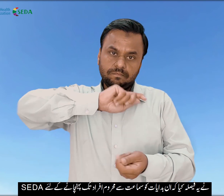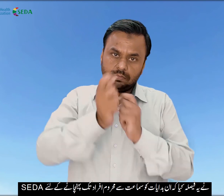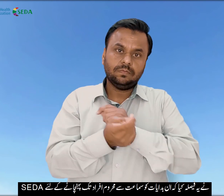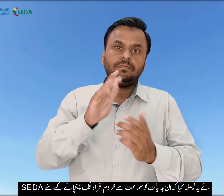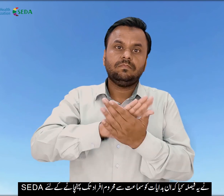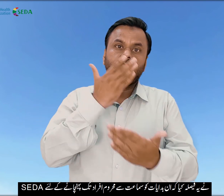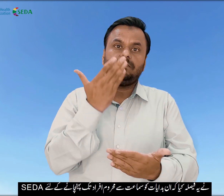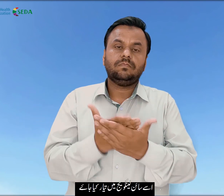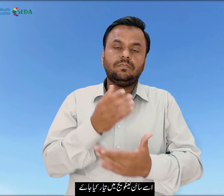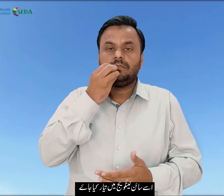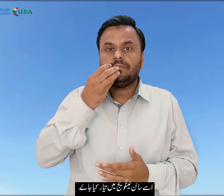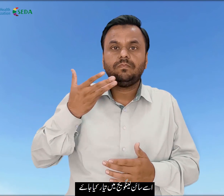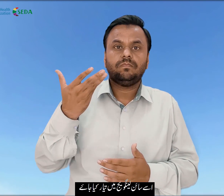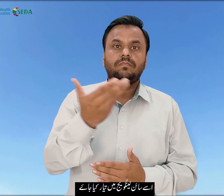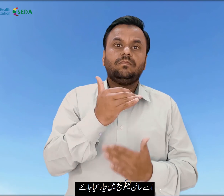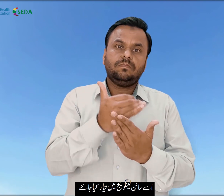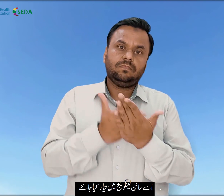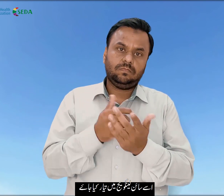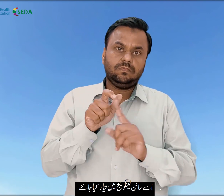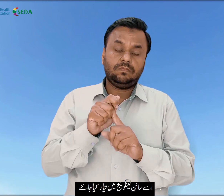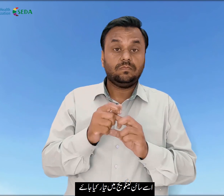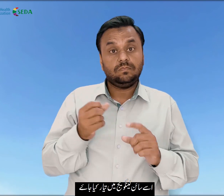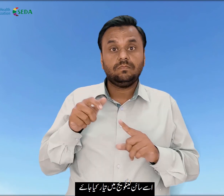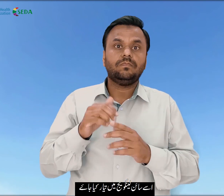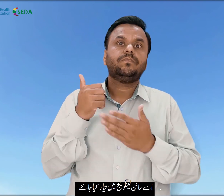لیے اسے سائن لینگویج میں تیار کیا جائے۔